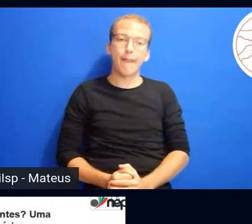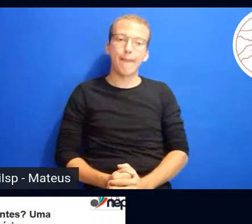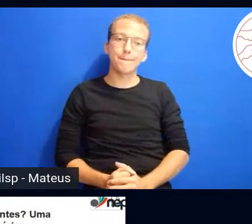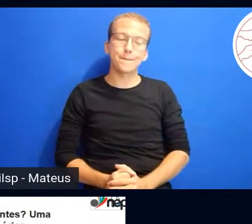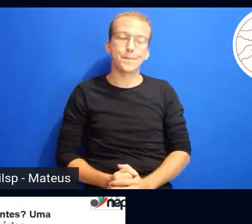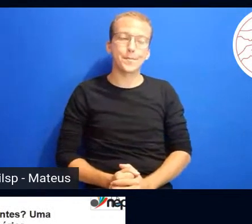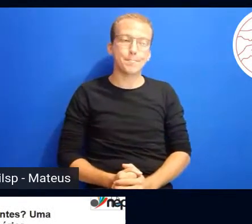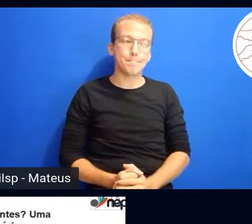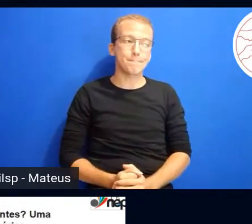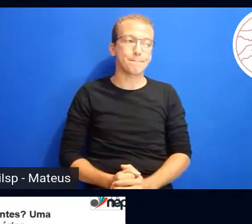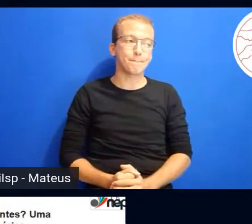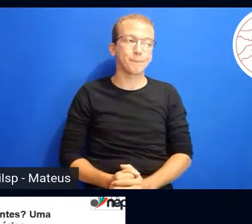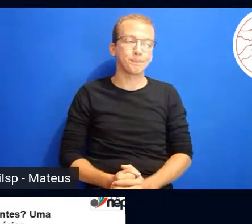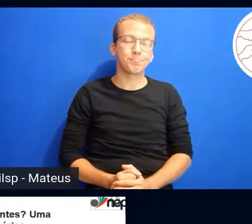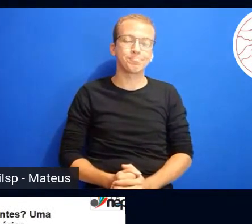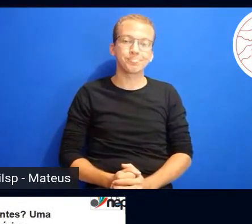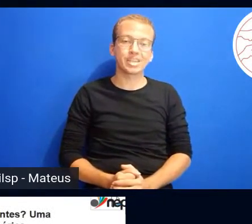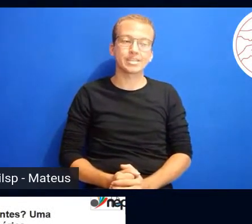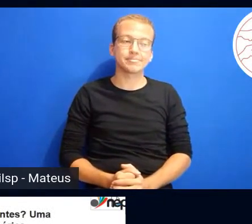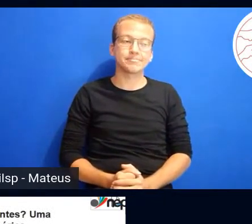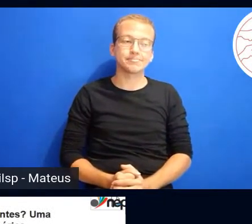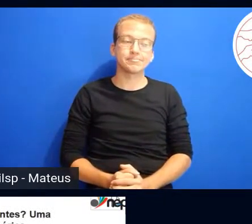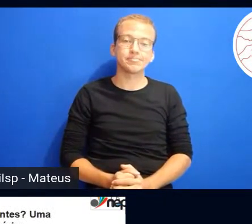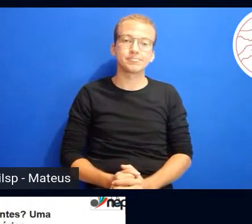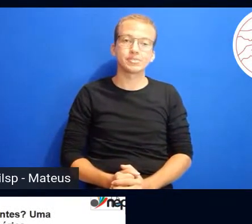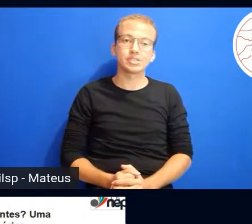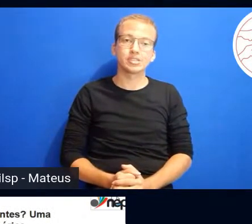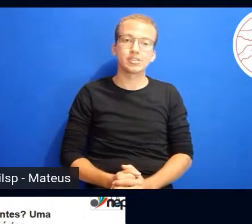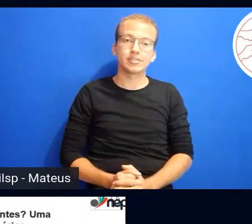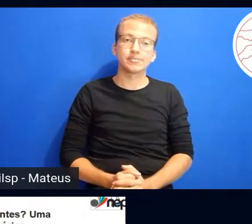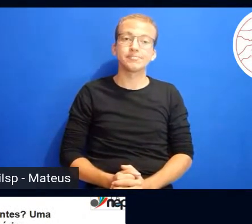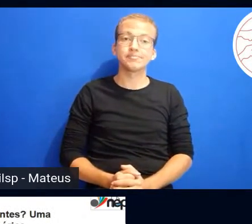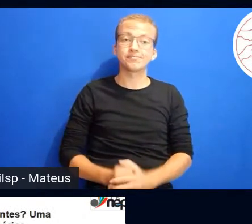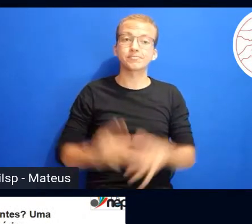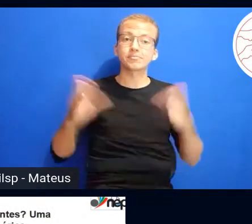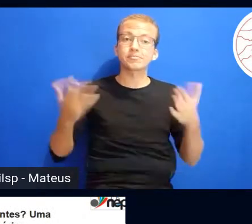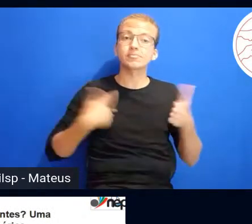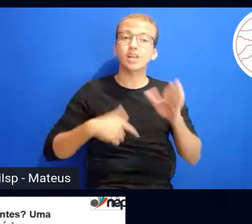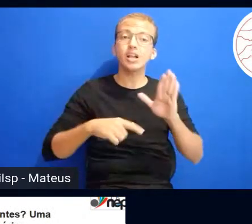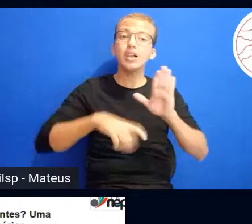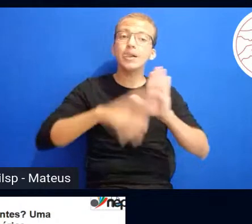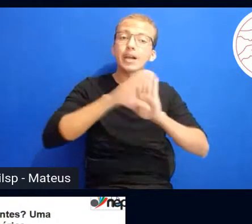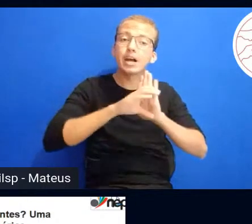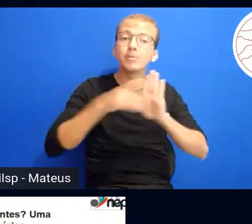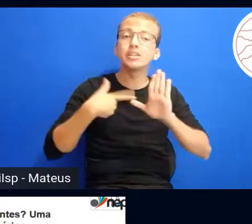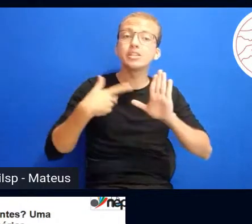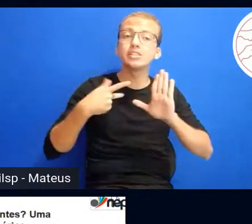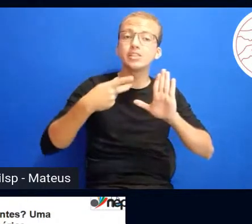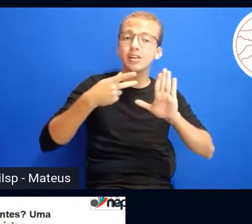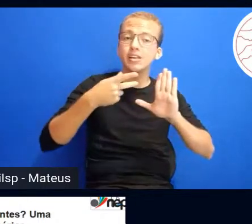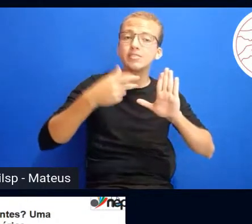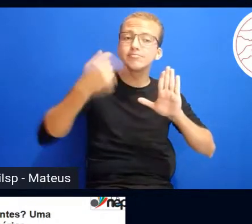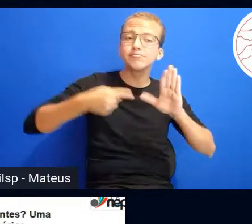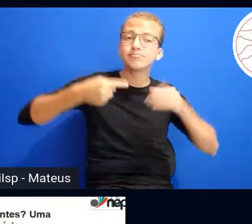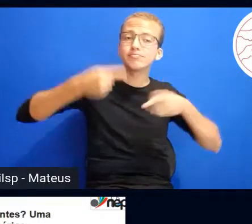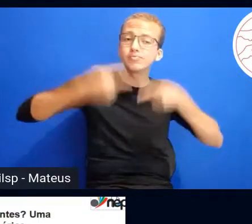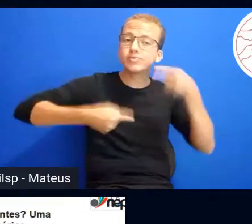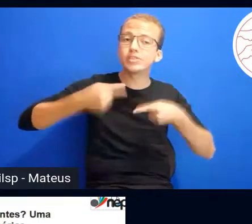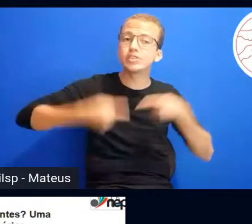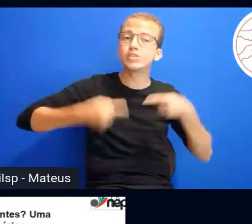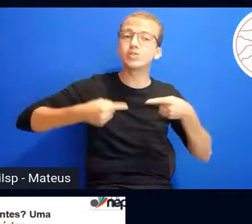favor. E aí eh nós começamos nesse capítulo fazendo uma discussão, eh, em torno da